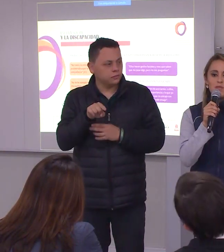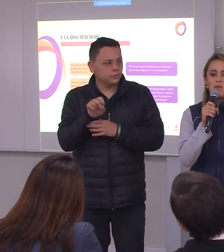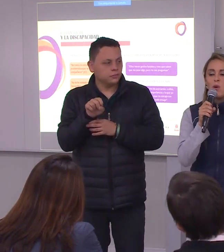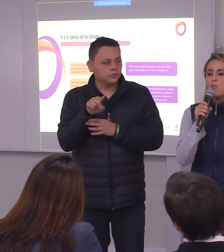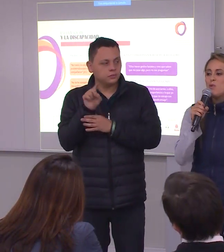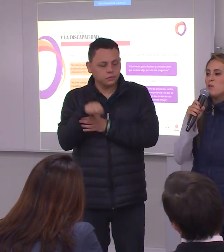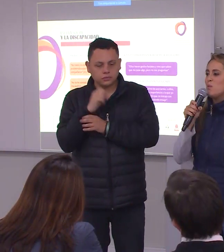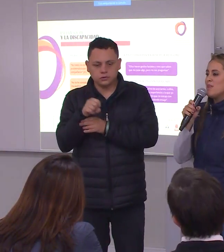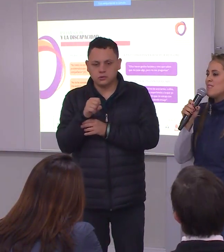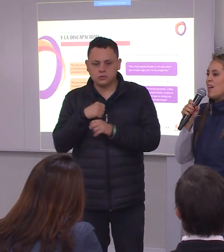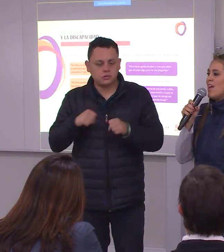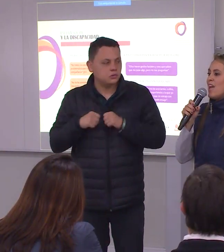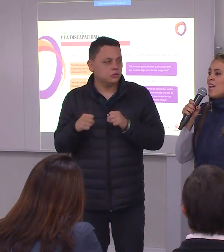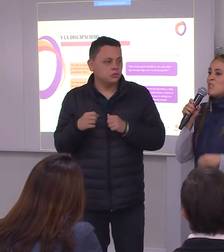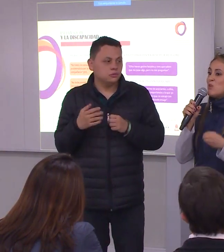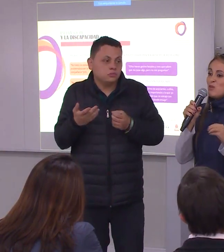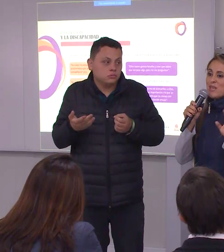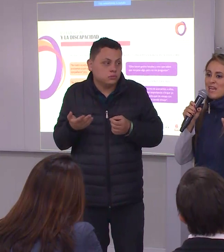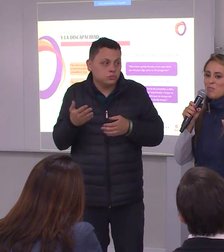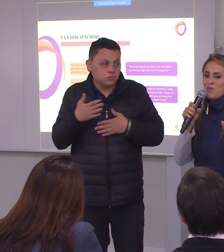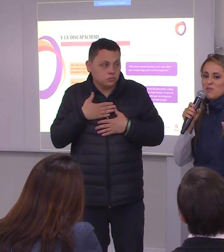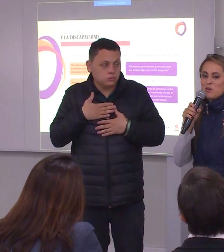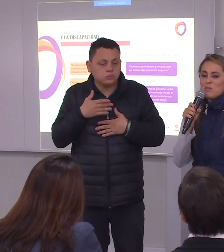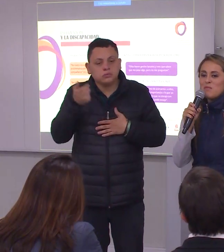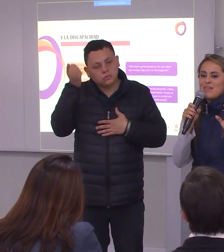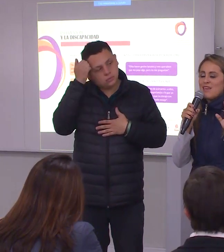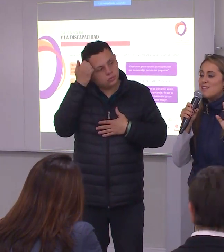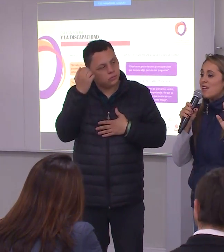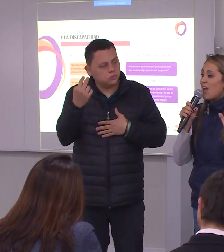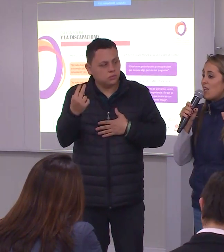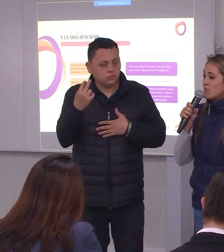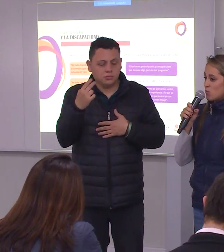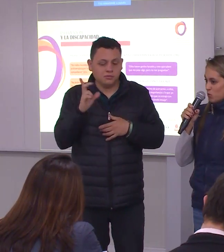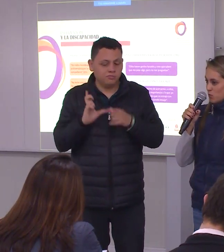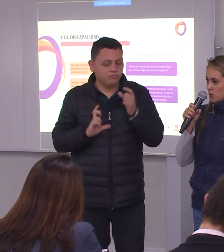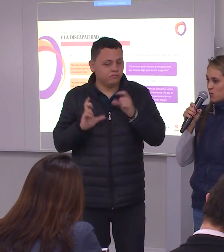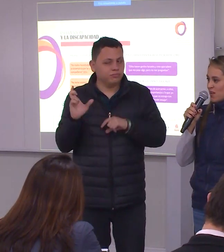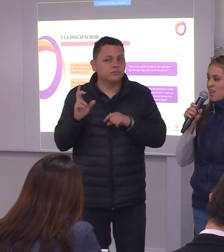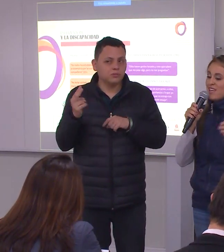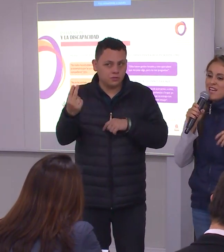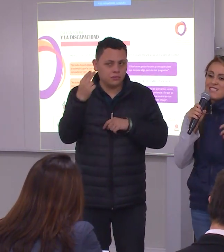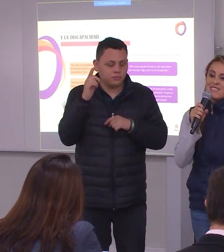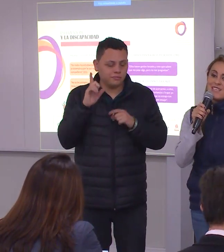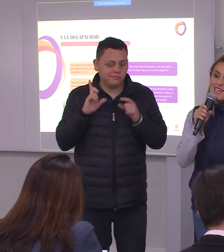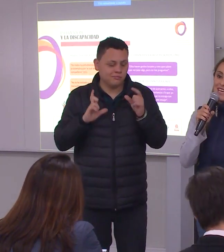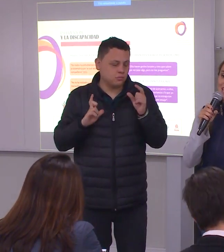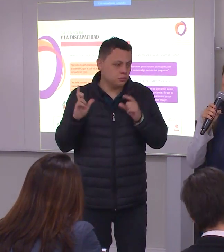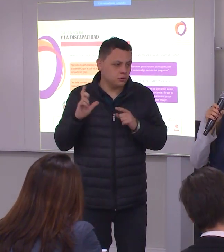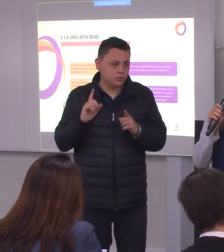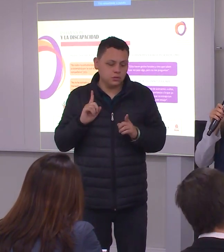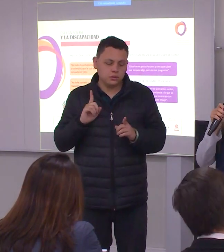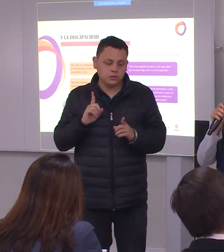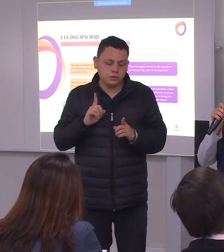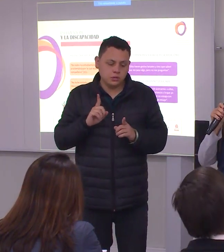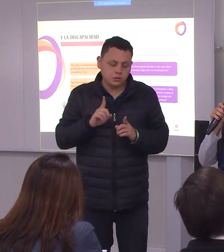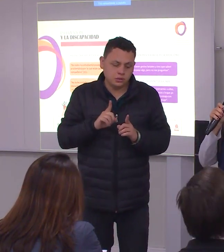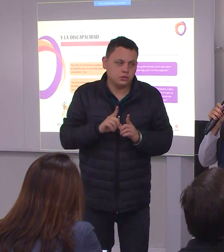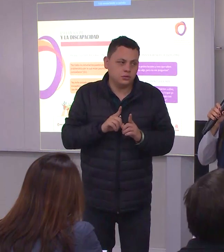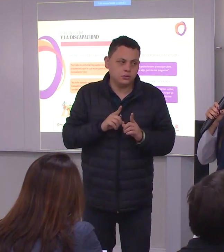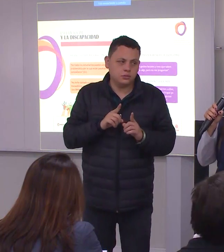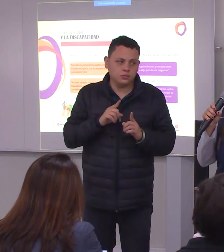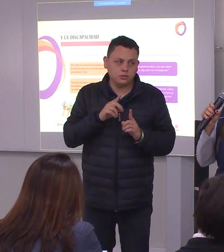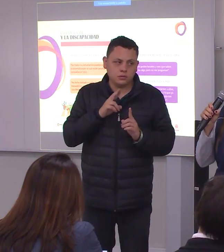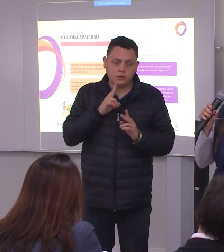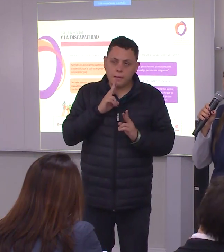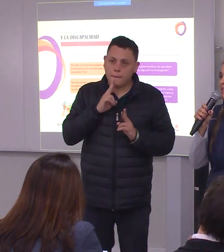trastorno obsesivo compulsivo me decía yo sé que el profesor me mira y hace gestos y él se acerca y me pregunta y